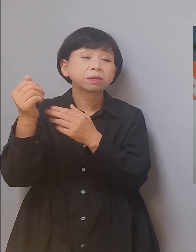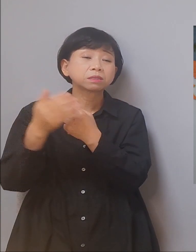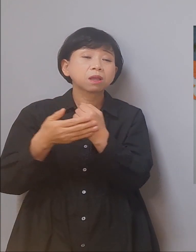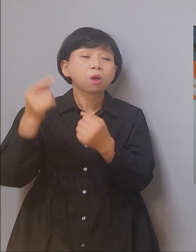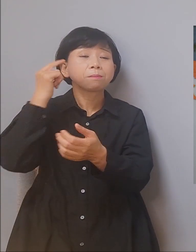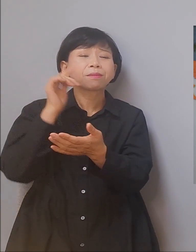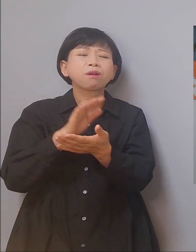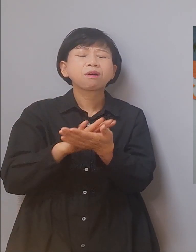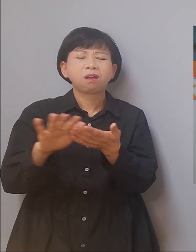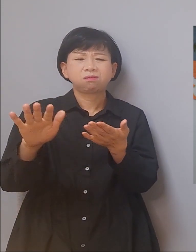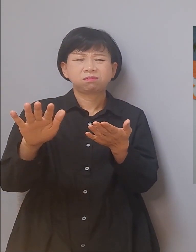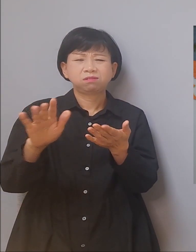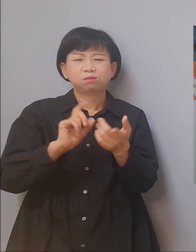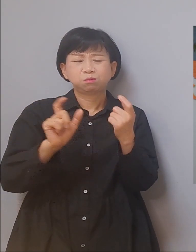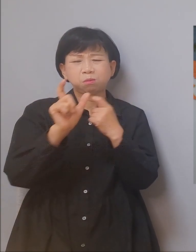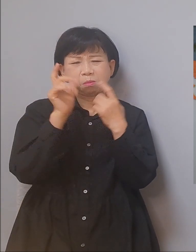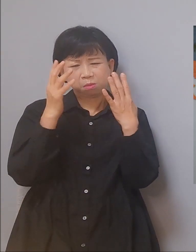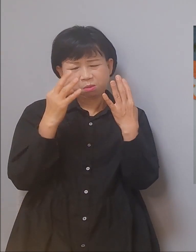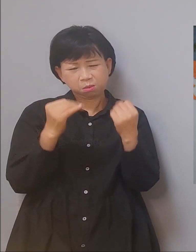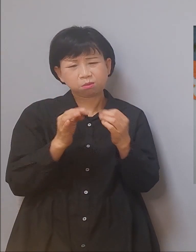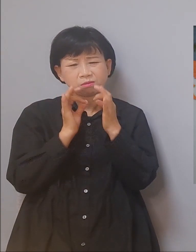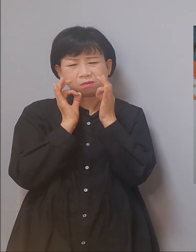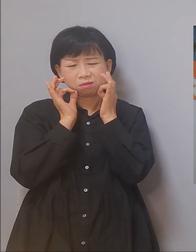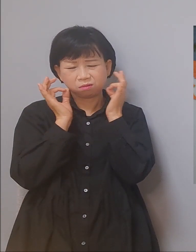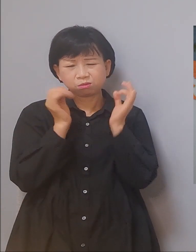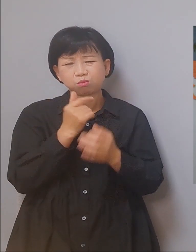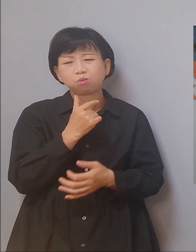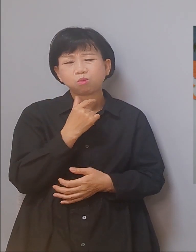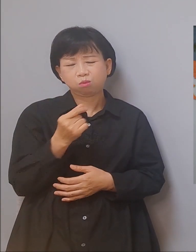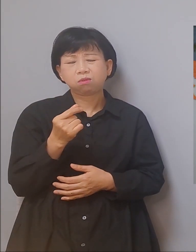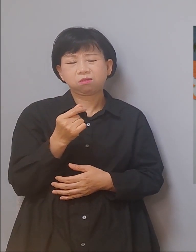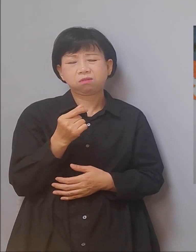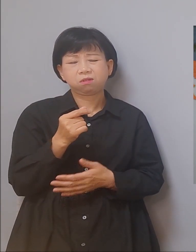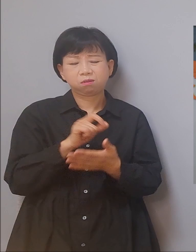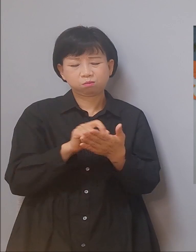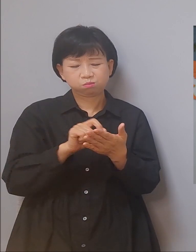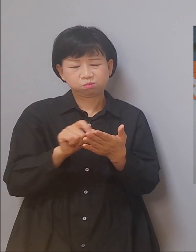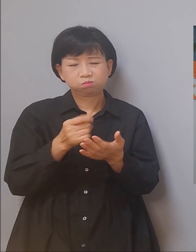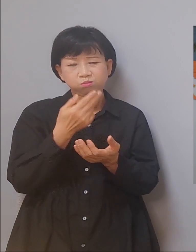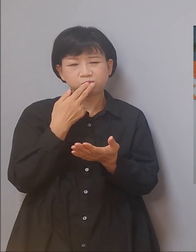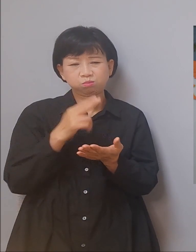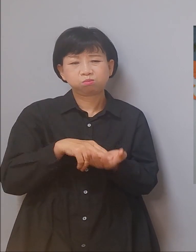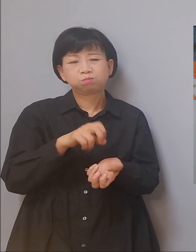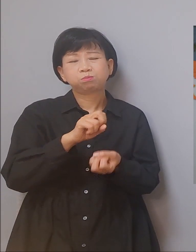은혜와 평강이 더욱더 많아지기를 간절히 원하는 마음으로 그들에게 서신을 쓰기